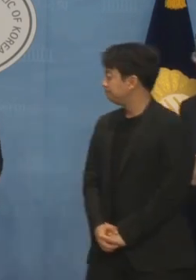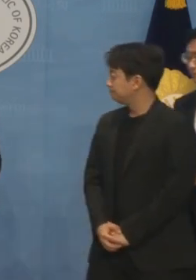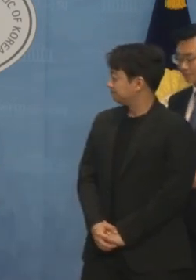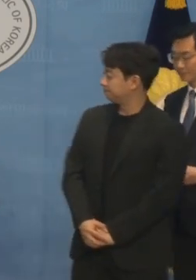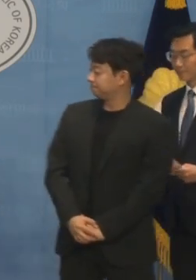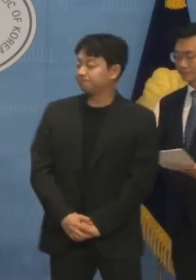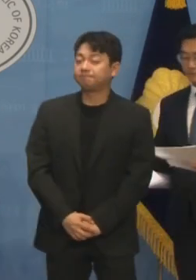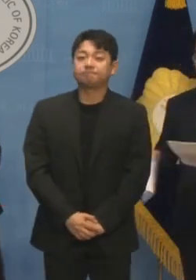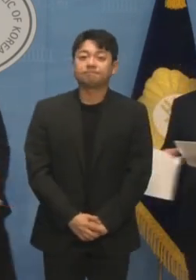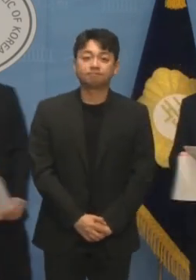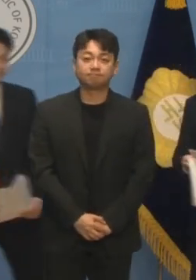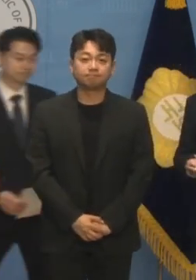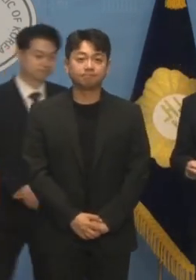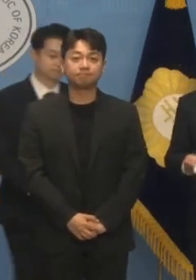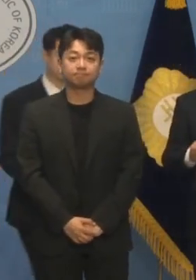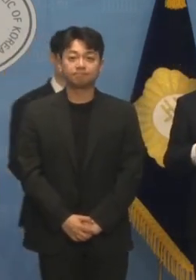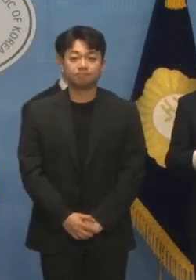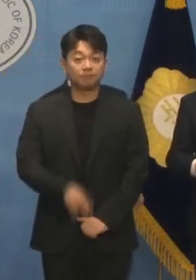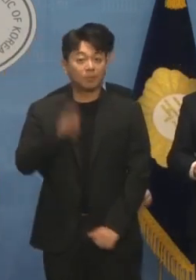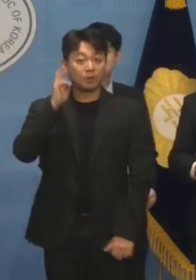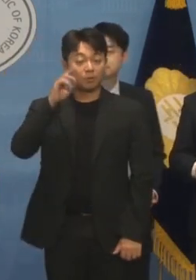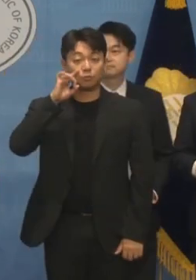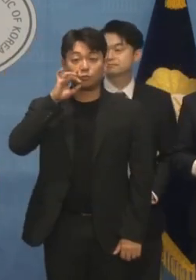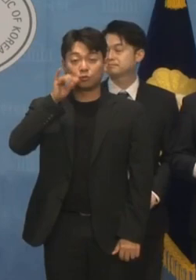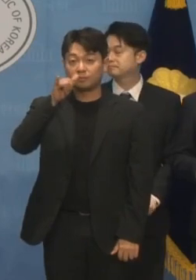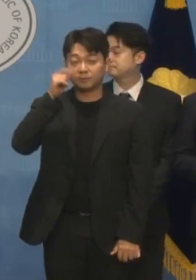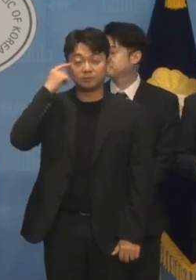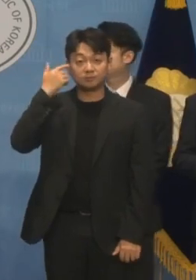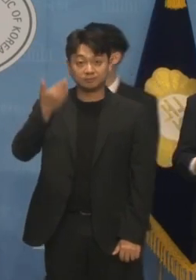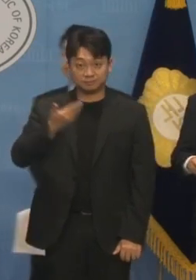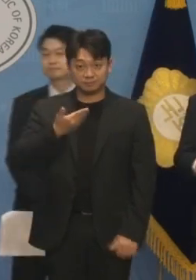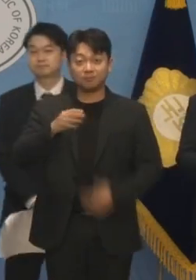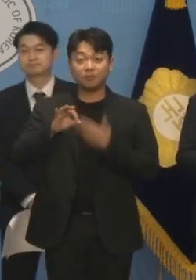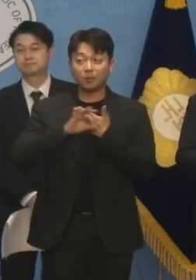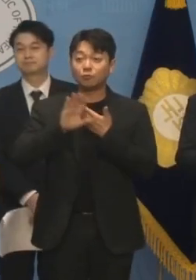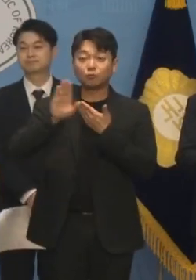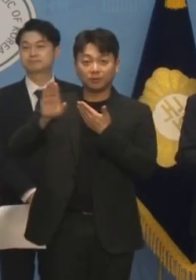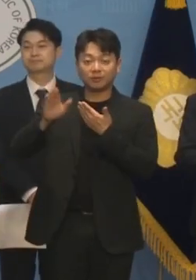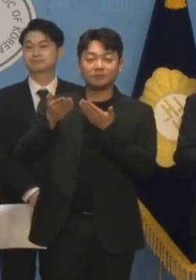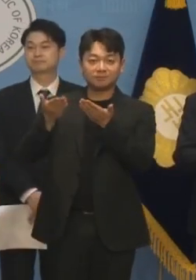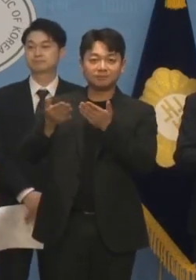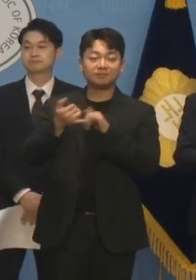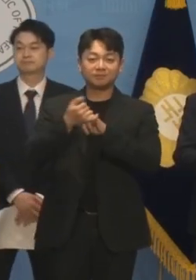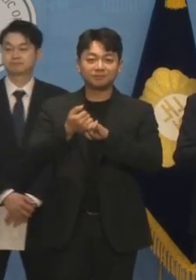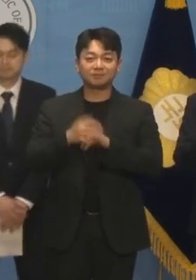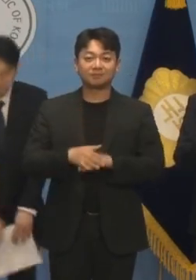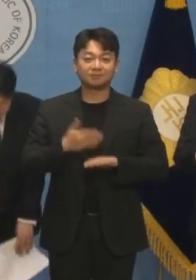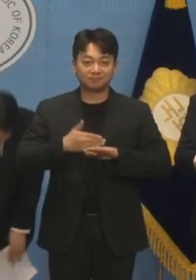이상입니다 혹시 궁금하신게 있으면 밖에서 질문에 답변하겠습니다